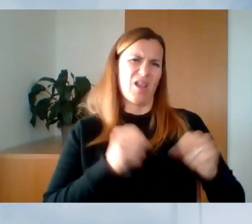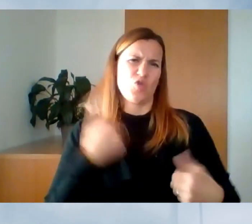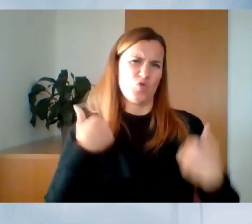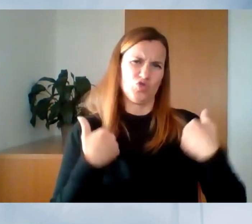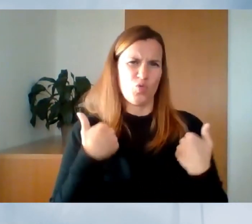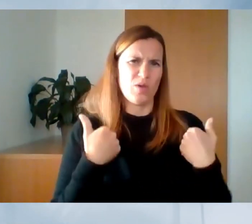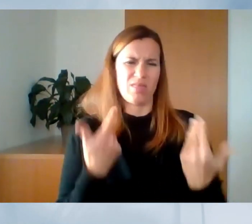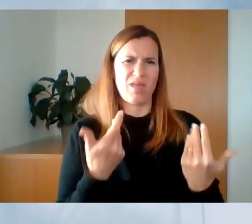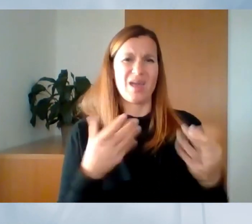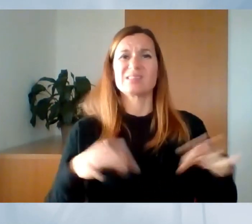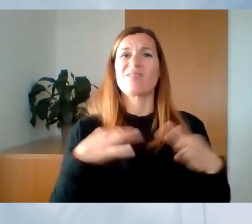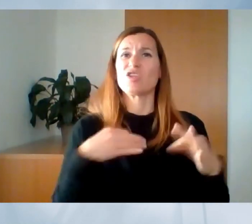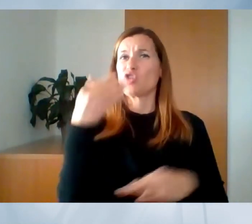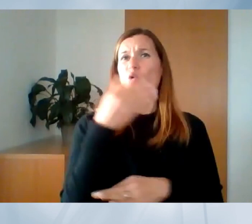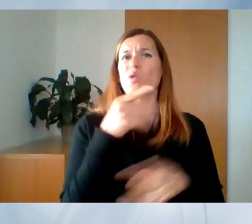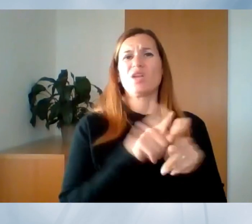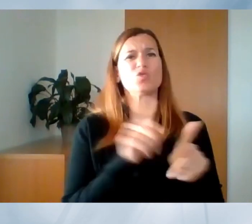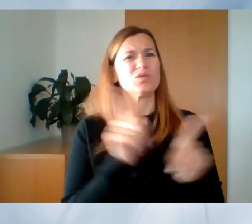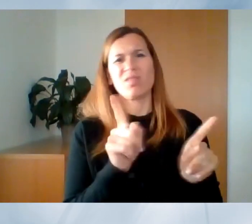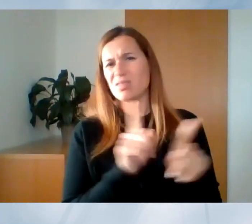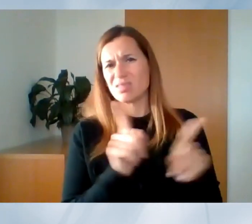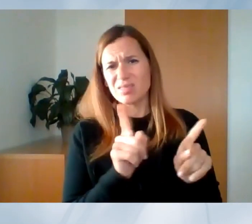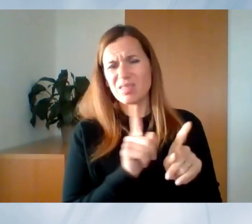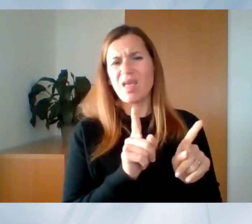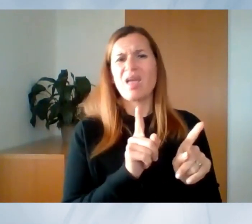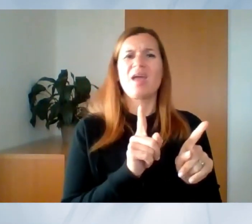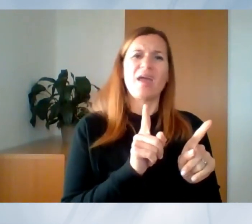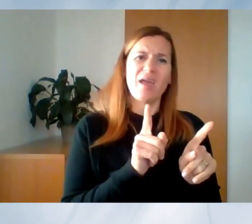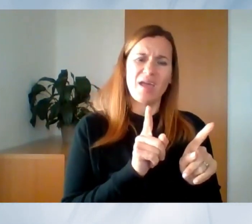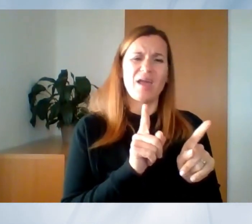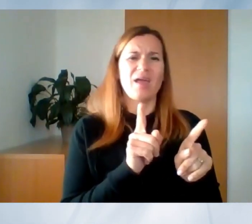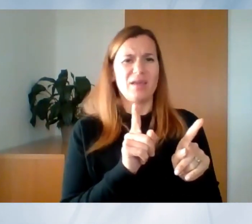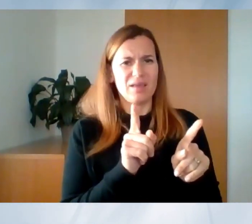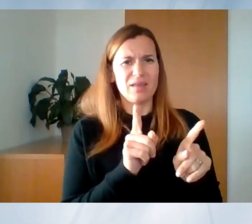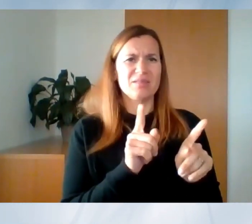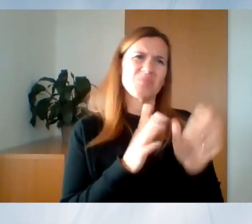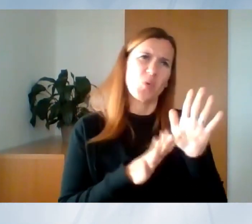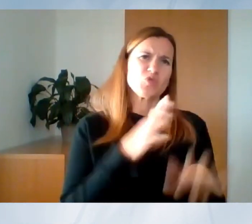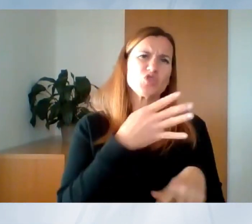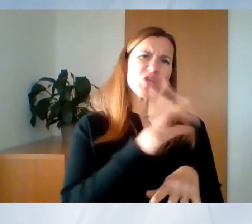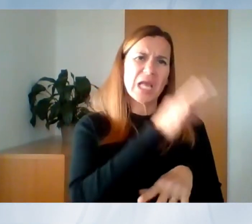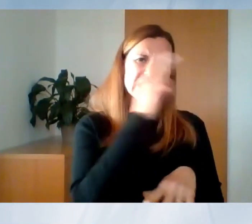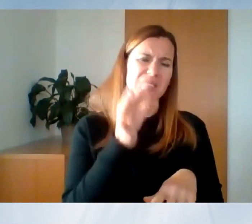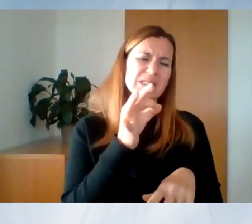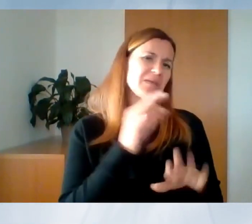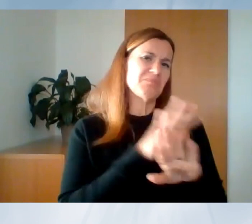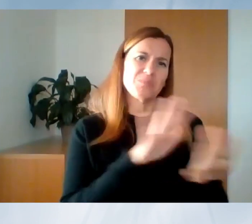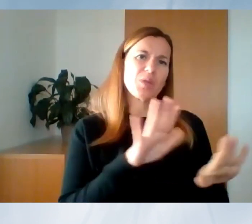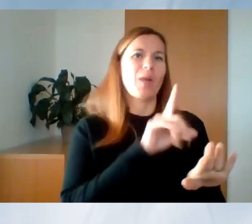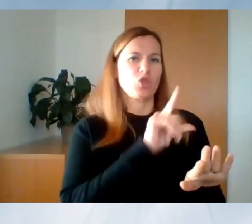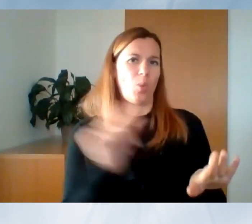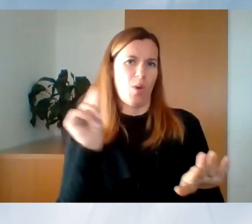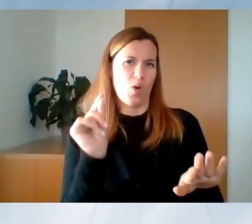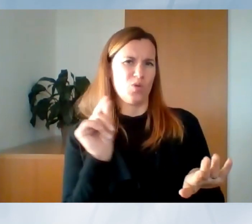stalno življenje, zdraviliški hotel tudi ne, ampak za en teden, morda 14 dni, potem pa gre človek